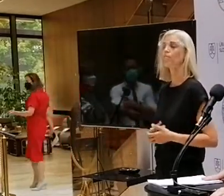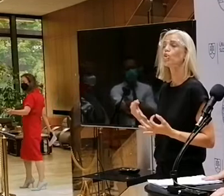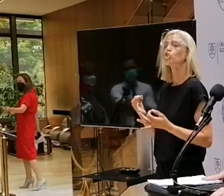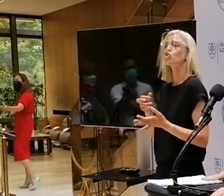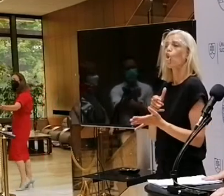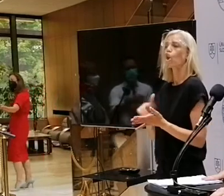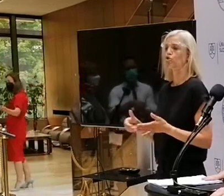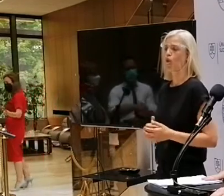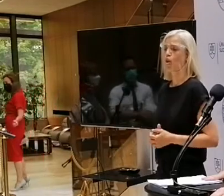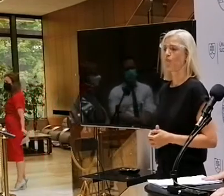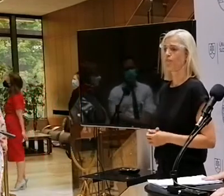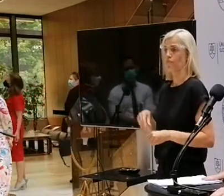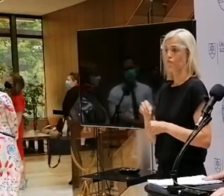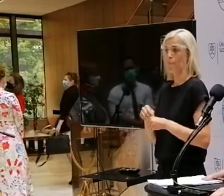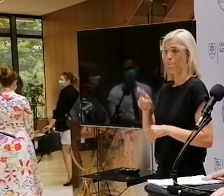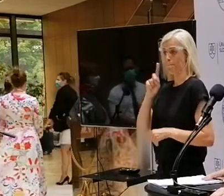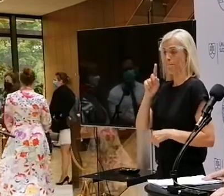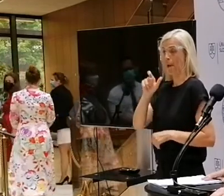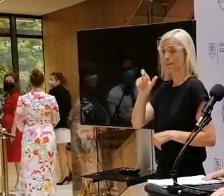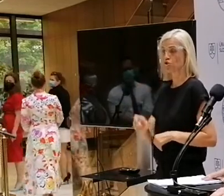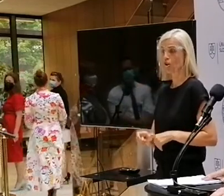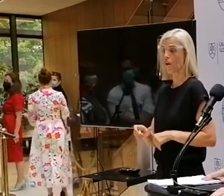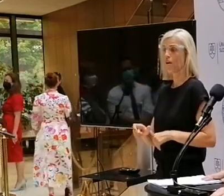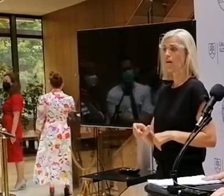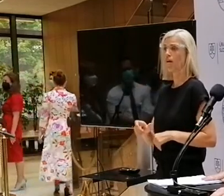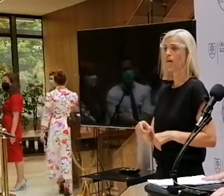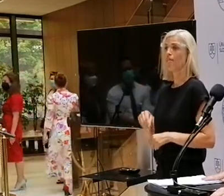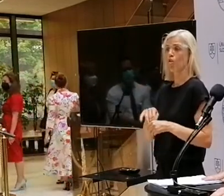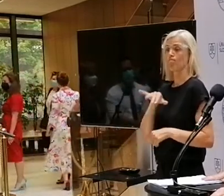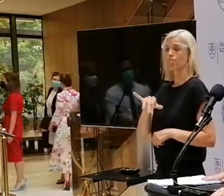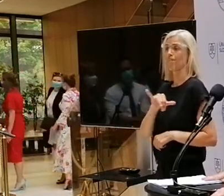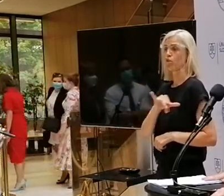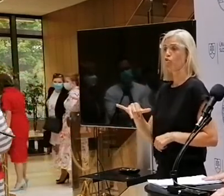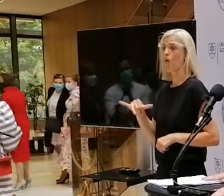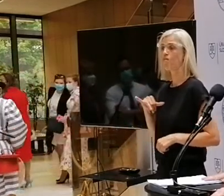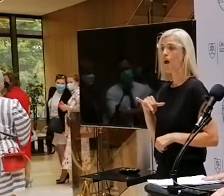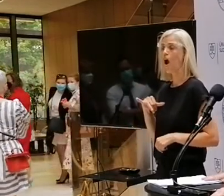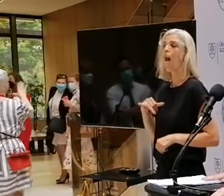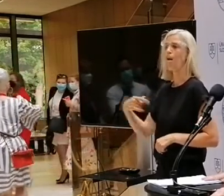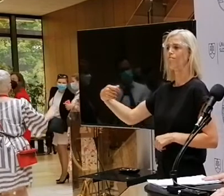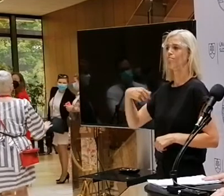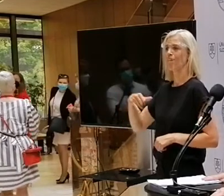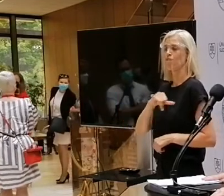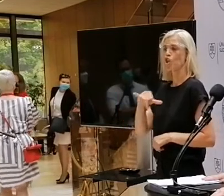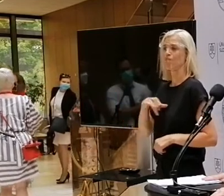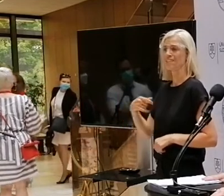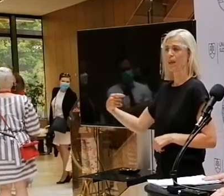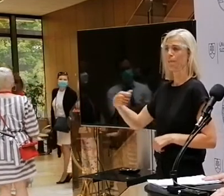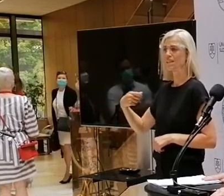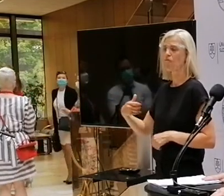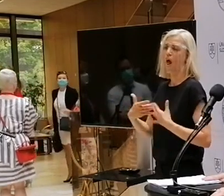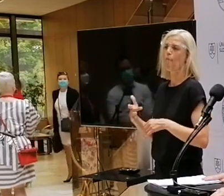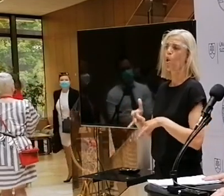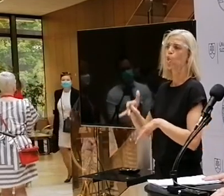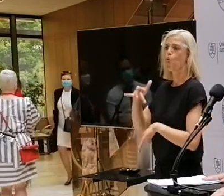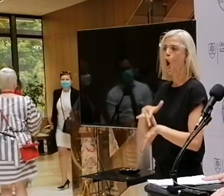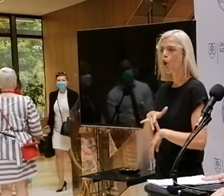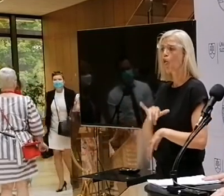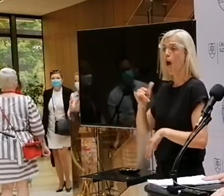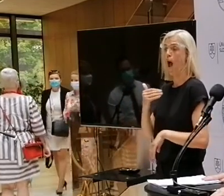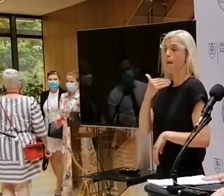či mamička, matka, ktorá je vdova, má poberať vdovský príspevok alebo dôchodok